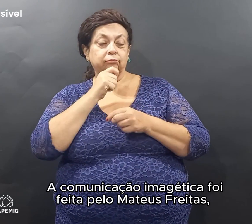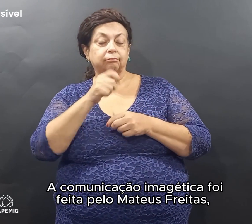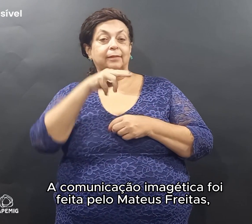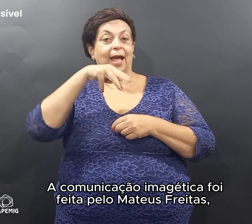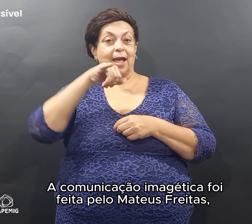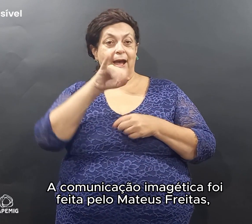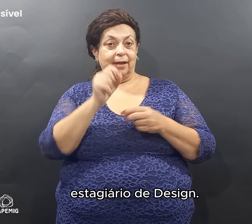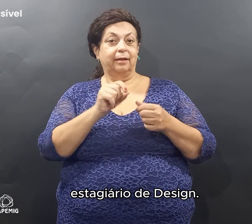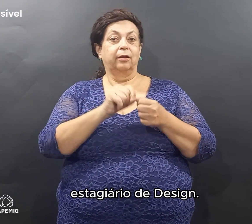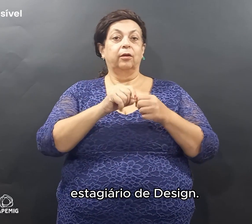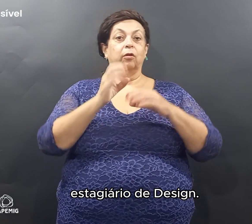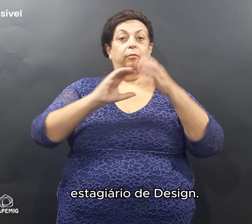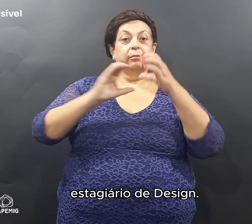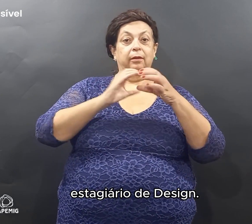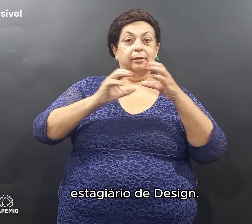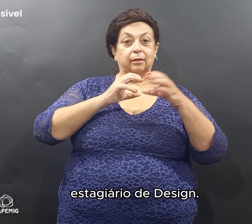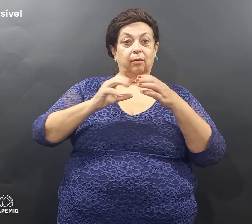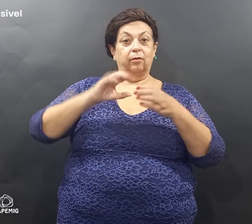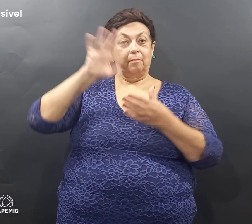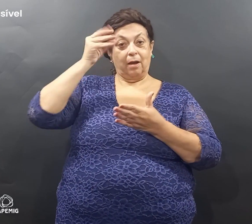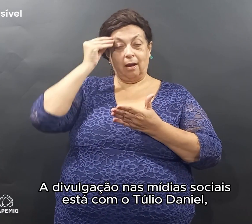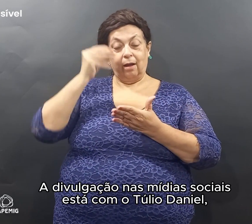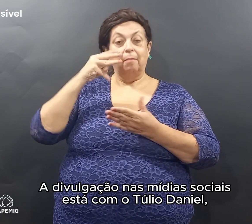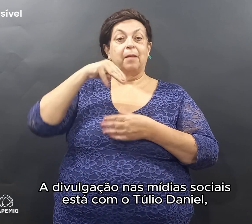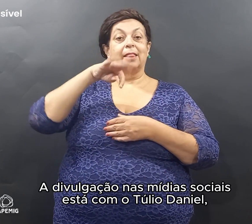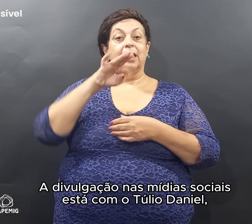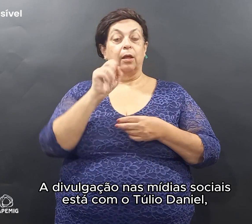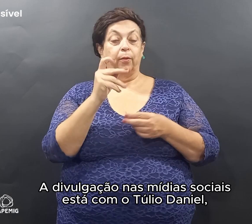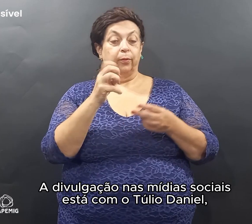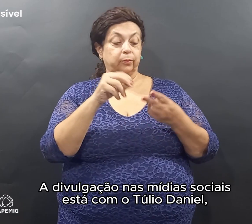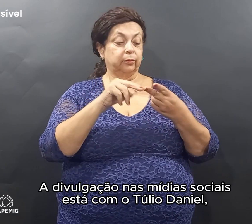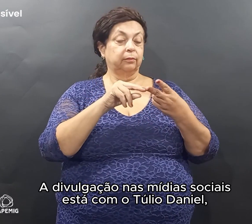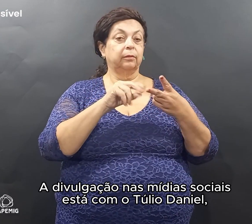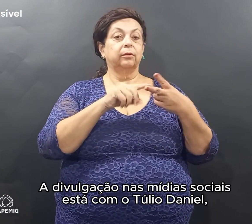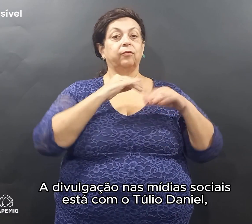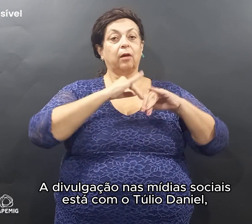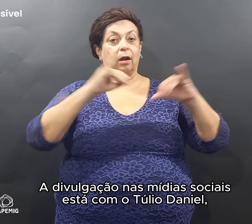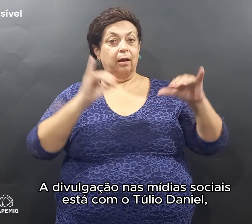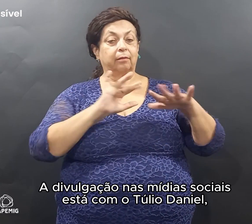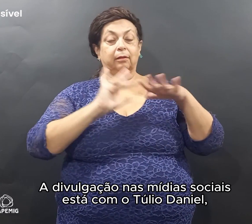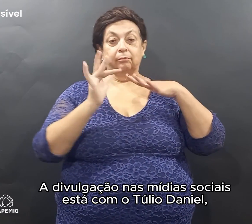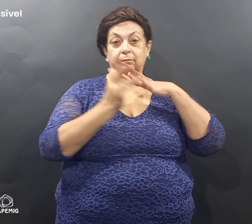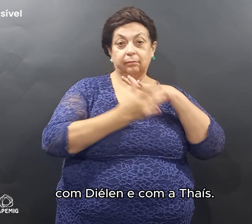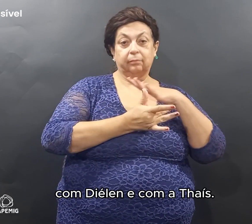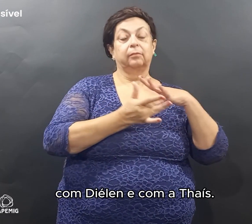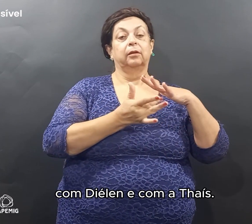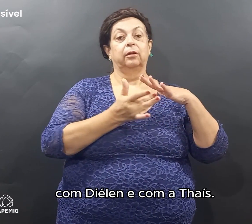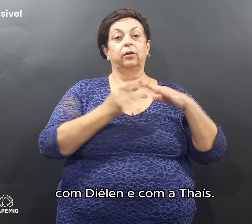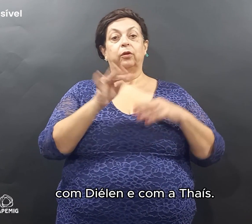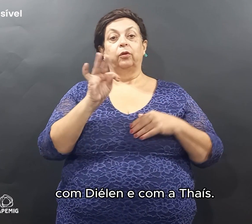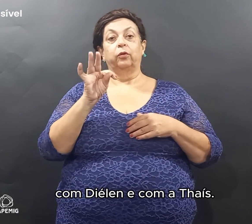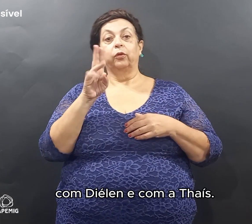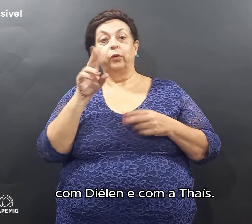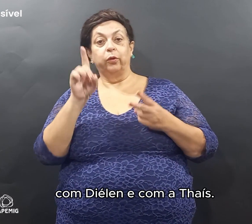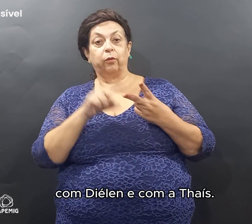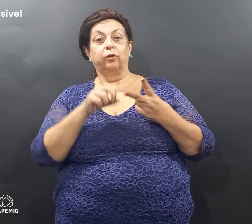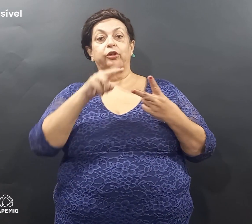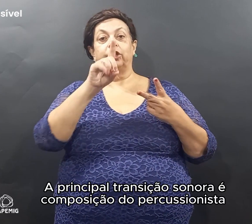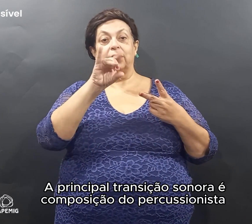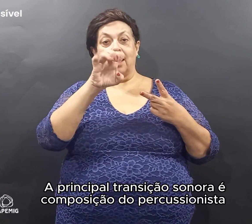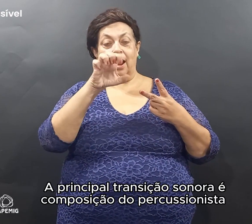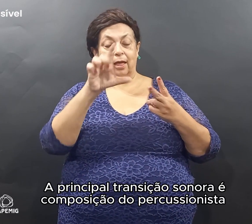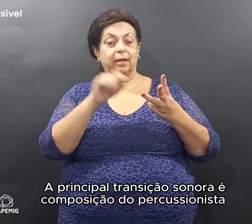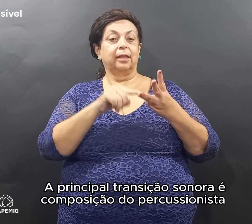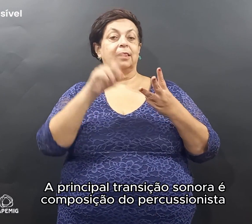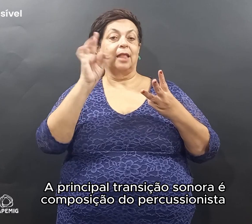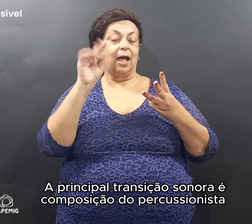pelo Matheus Freitas, estagiário de design. A divulgação nas mídias sociais está com o Túlio Daniel, com a Jelen e com a Thaís.